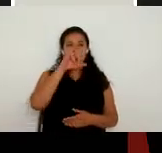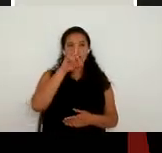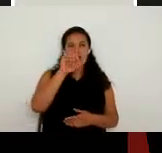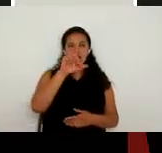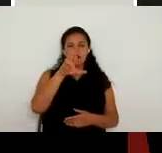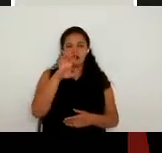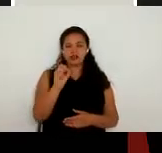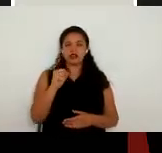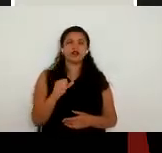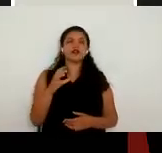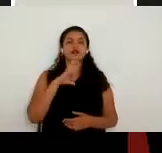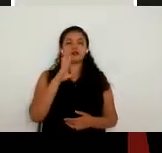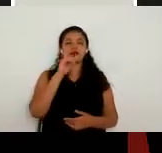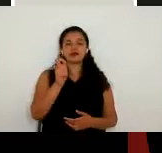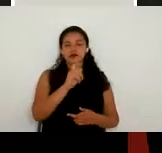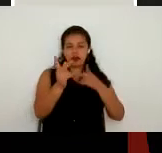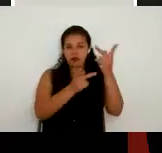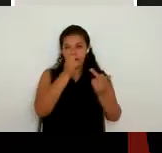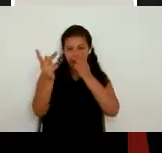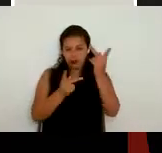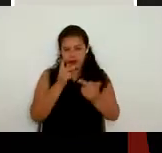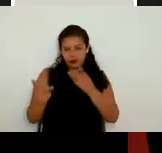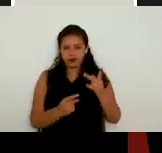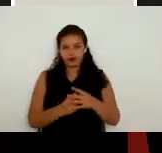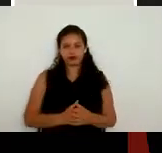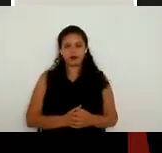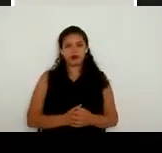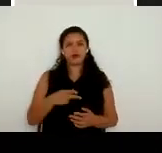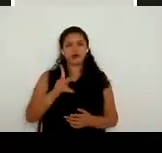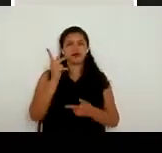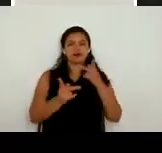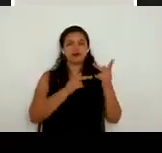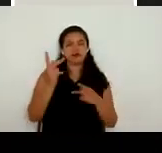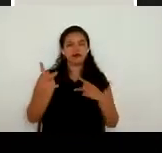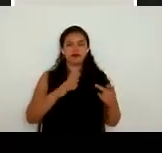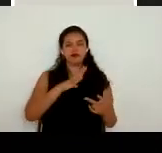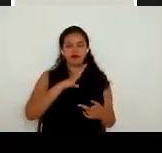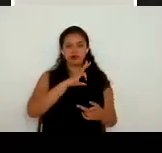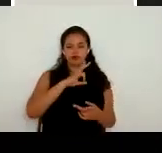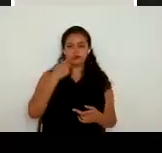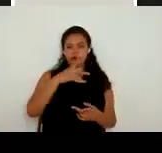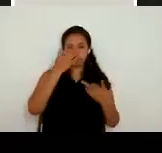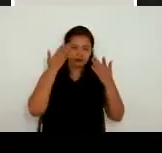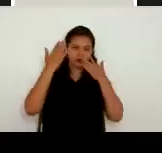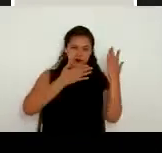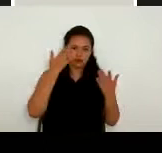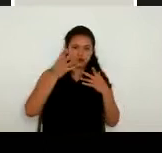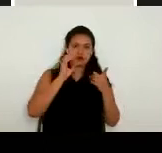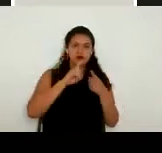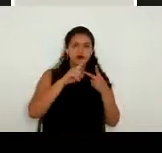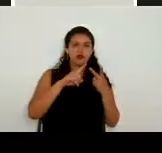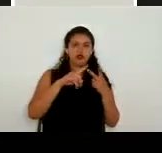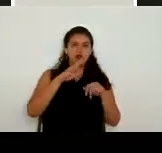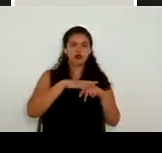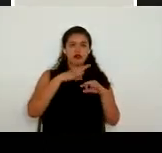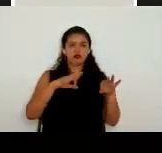se han traducido en preguntas y las preguntas pueden versar su escolaridad de ocupación del principal proveedor económico